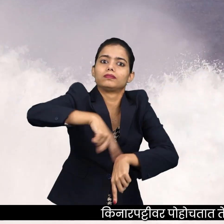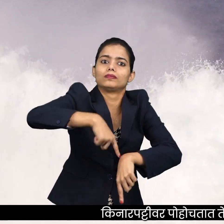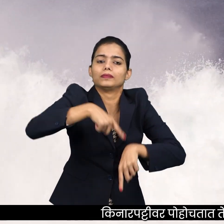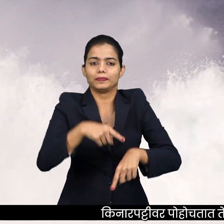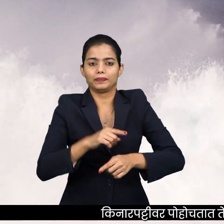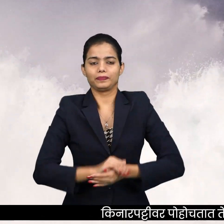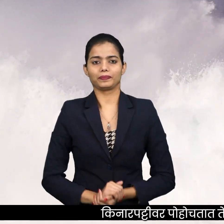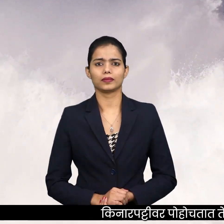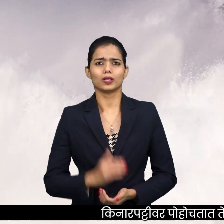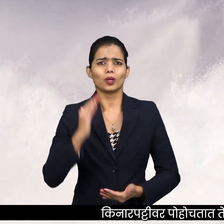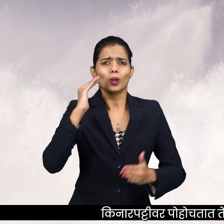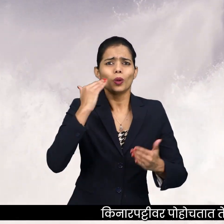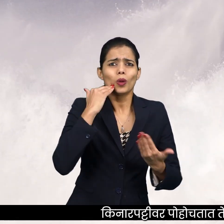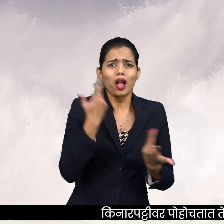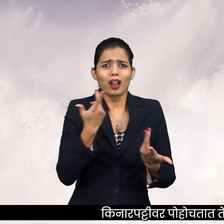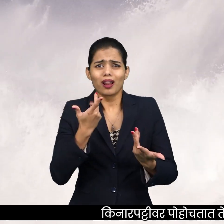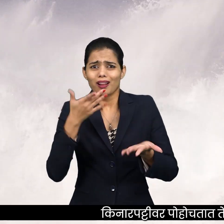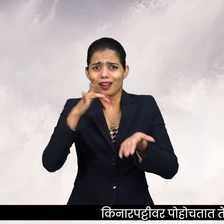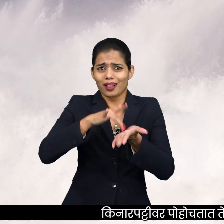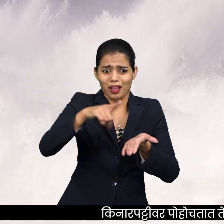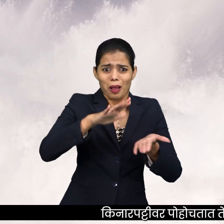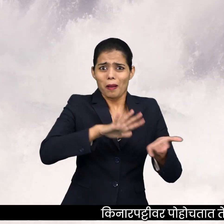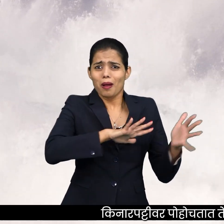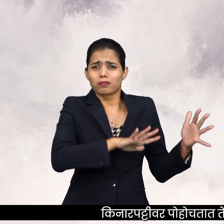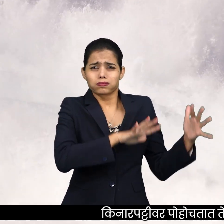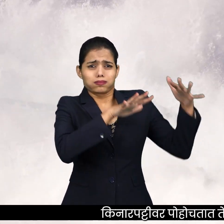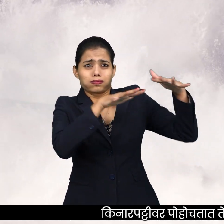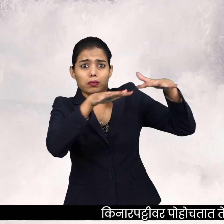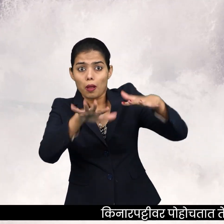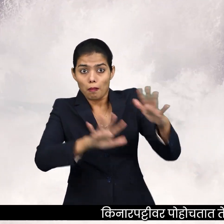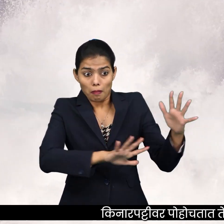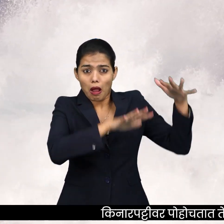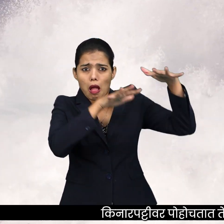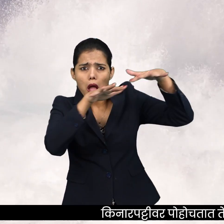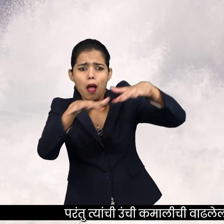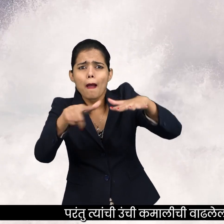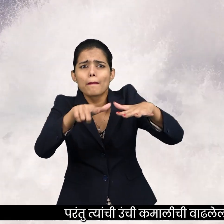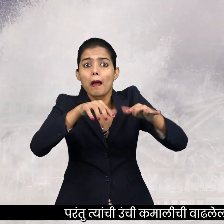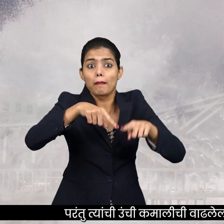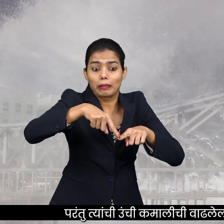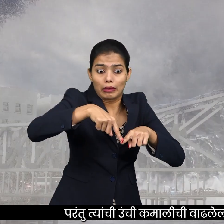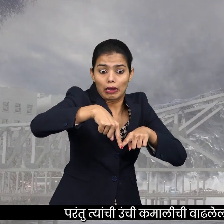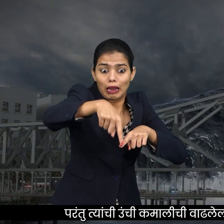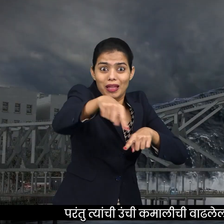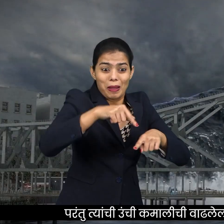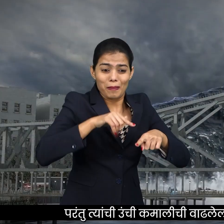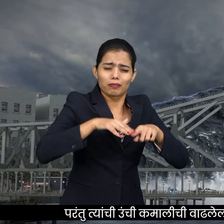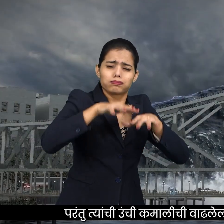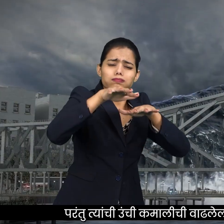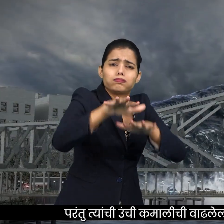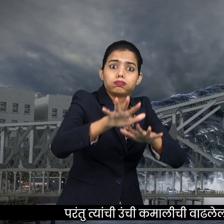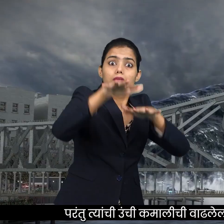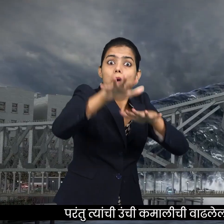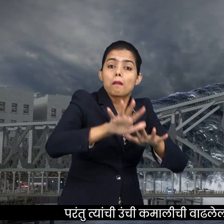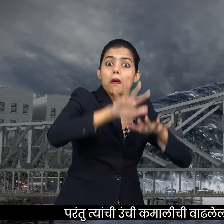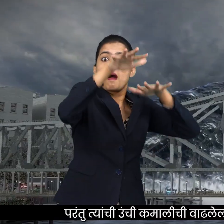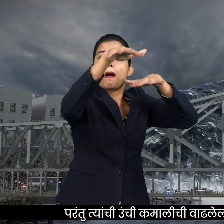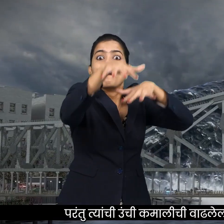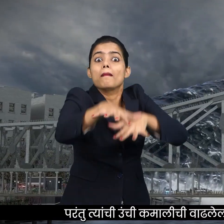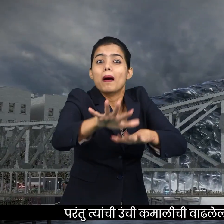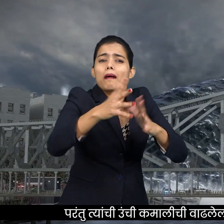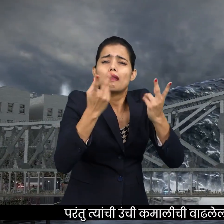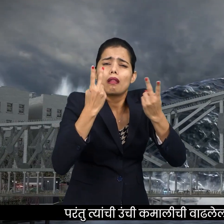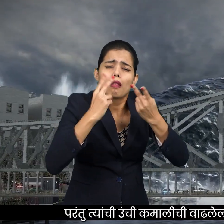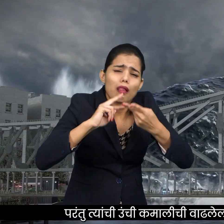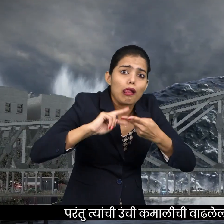किनारपट्टीवर पोचतात तेव्हा त्याचा वेग कमी होतो, परंतु त्याची उंची कमालीची